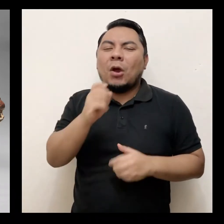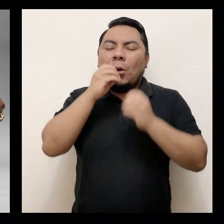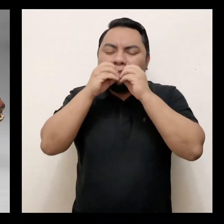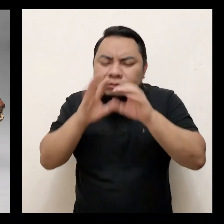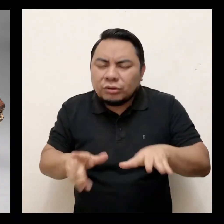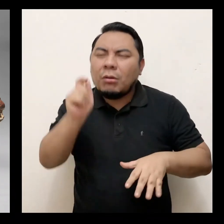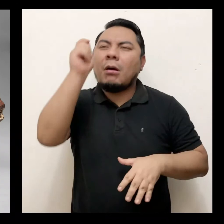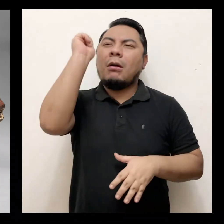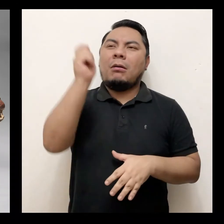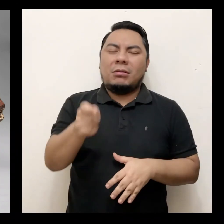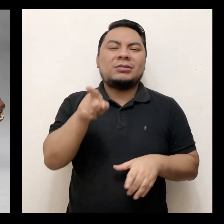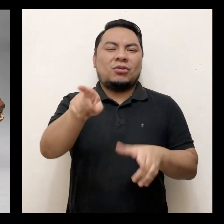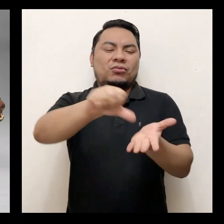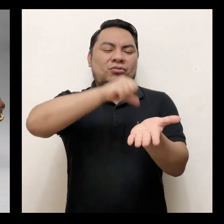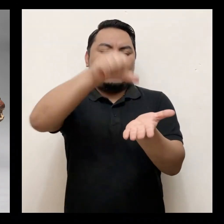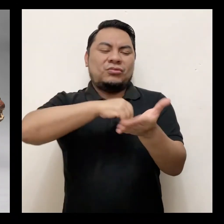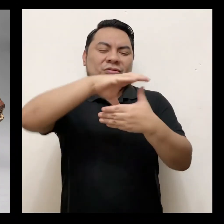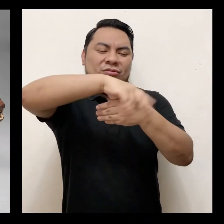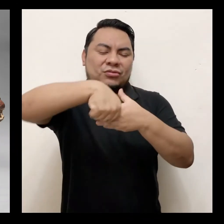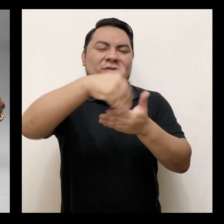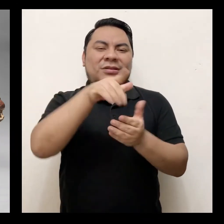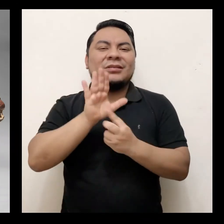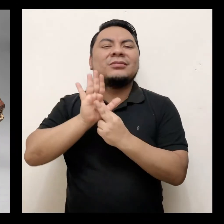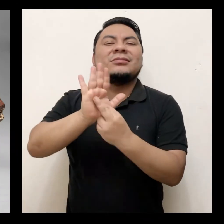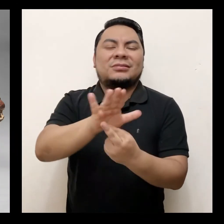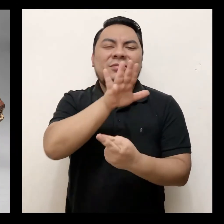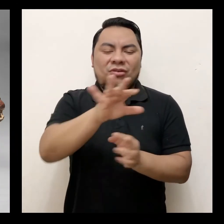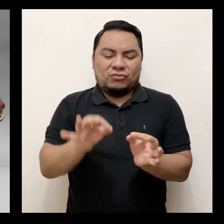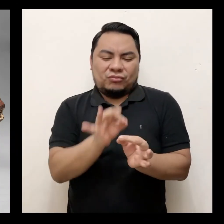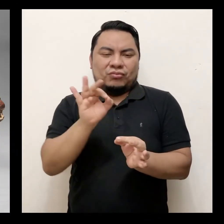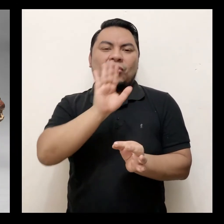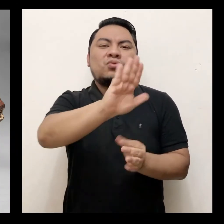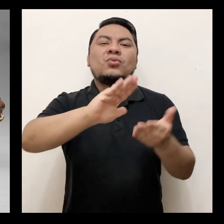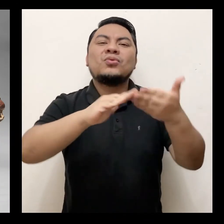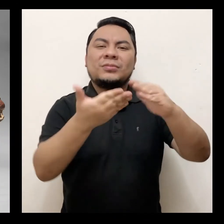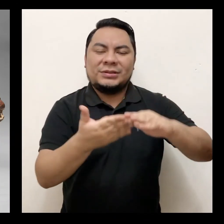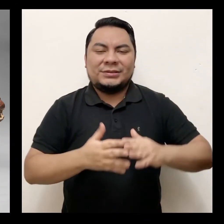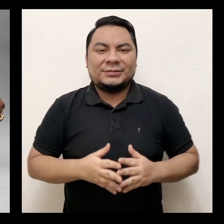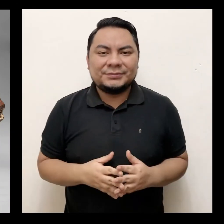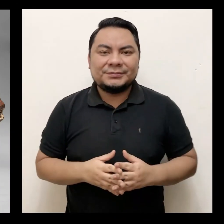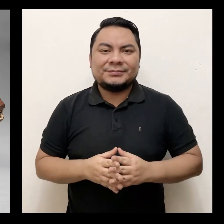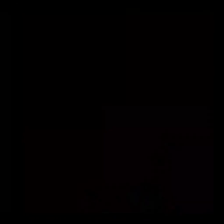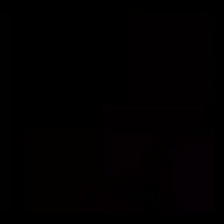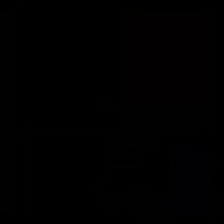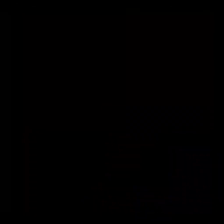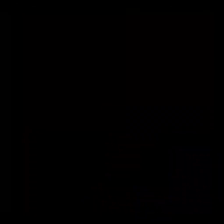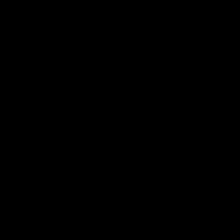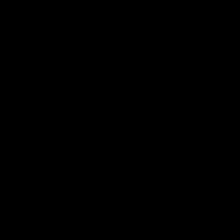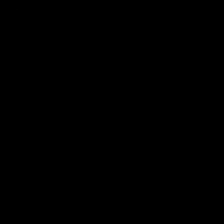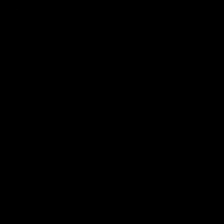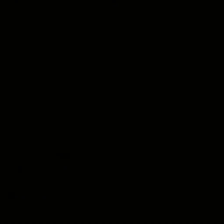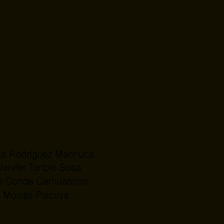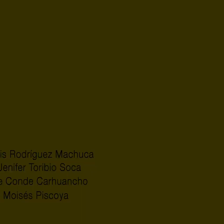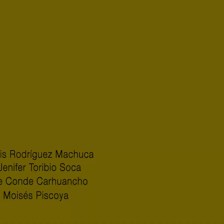de los chamanes y en las creaciones artísticas que representan el lado espiritual de su comunidad.